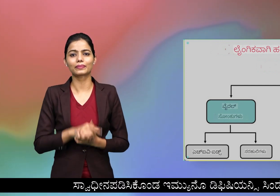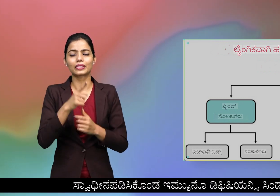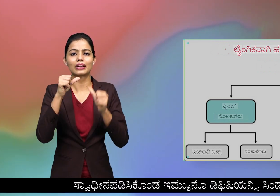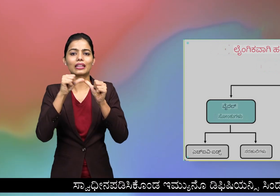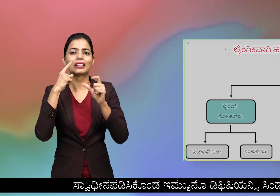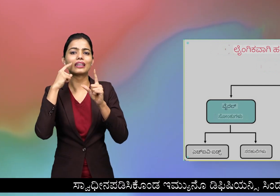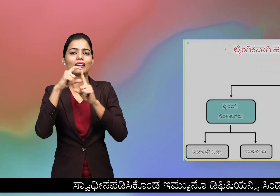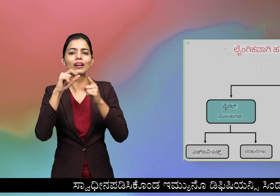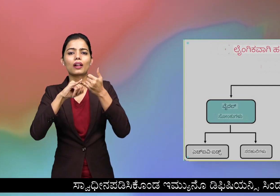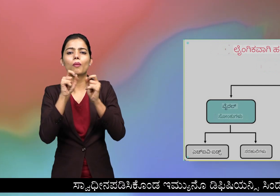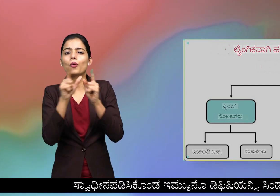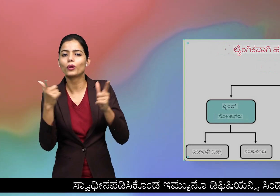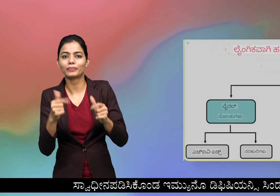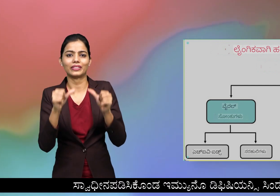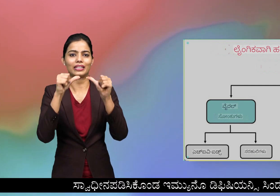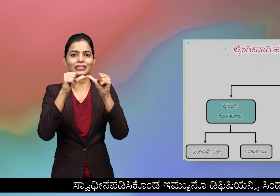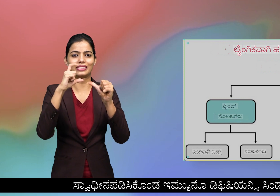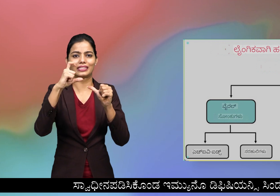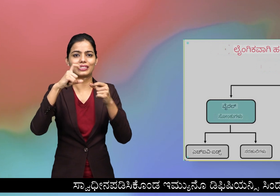ಸ್ವಾಧೀನಪಡಿಸಿಕೊಂಡ ಇಮ್ಯುನೋ ಡಿಫಿಷಿಯನ್ಸಿ ಸಿಂಡ್ರೋಮ್, ಏಡ್ಸ್.